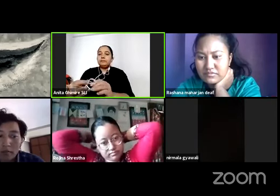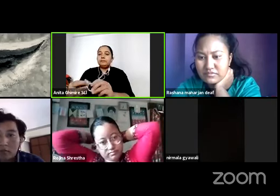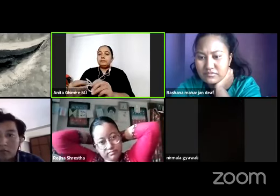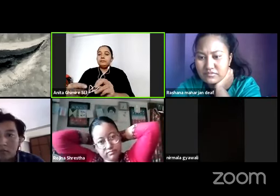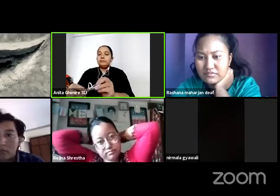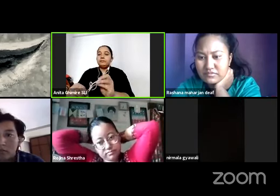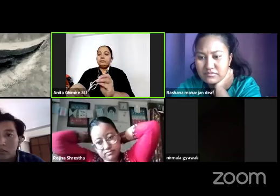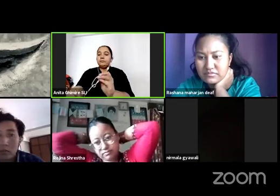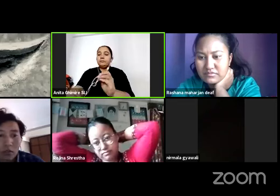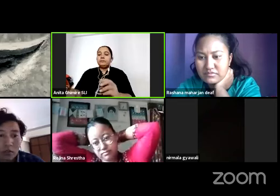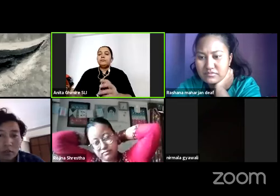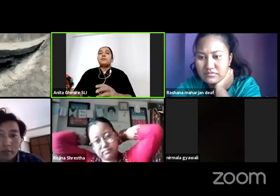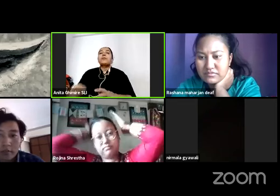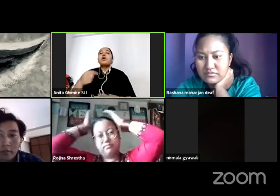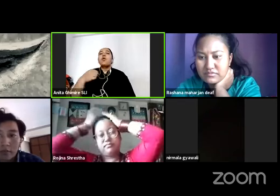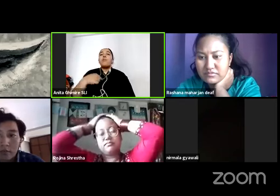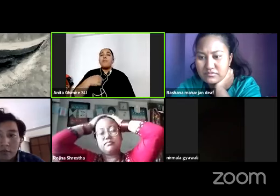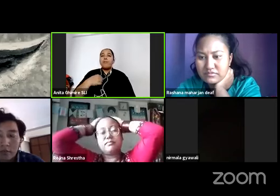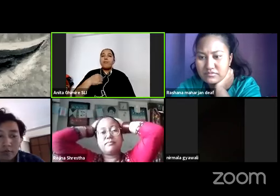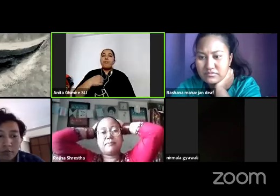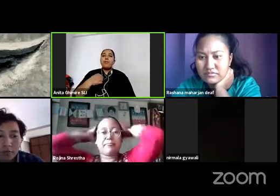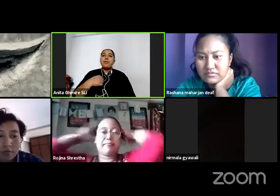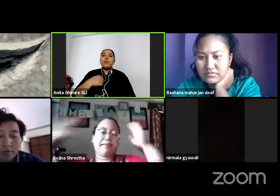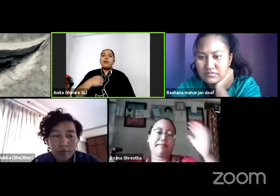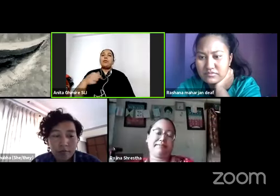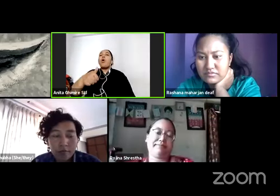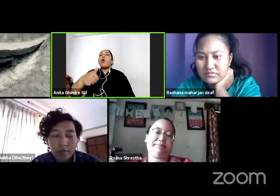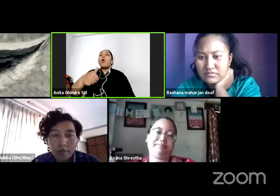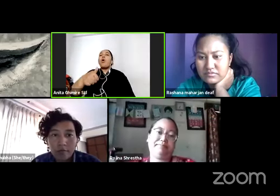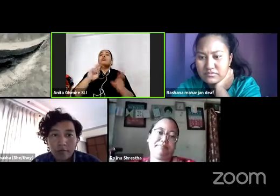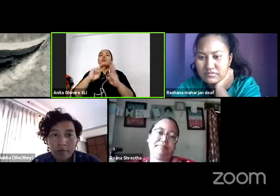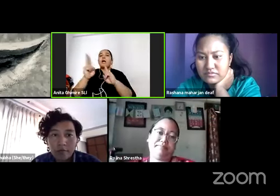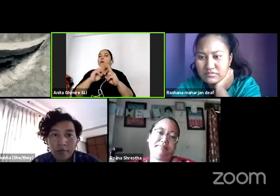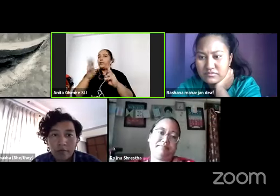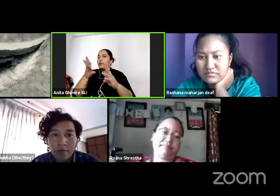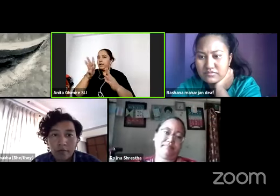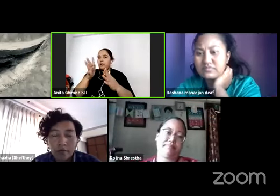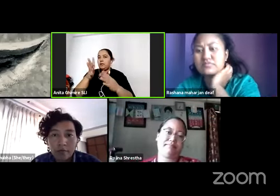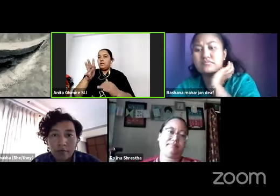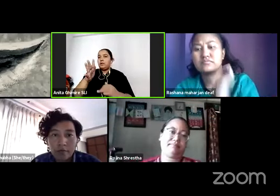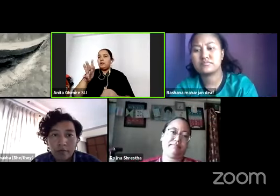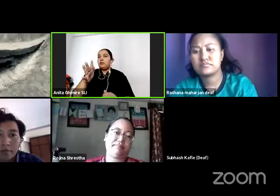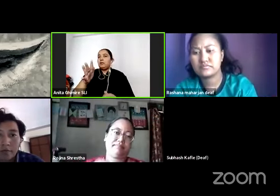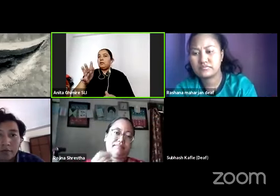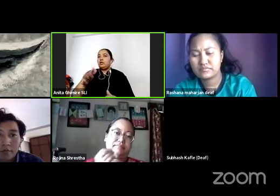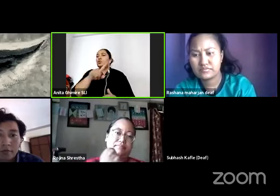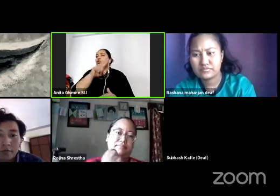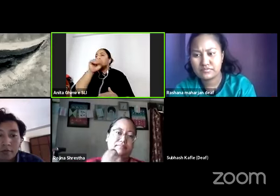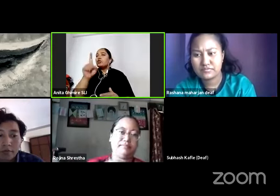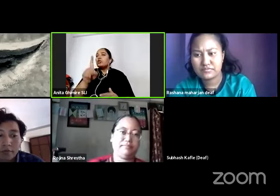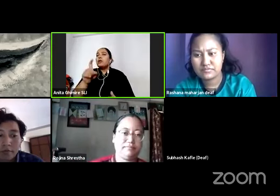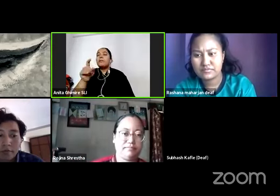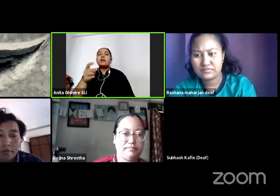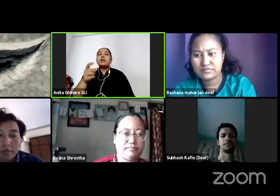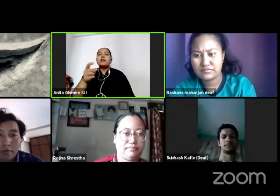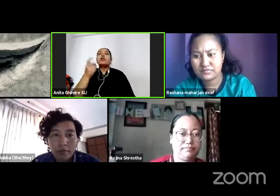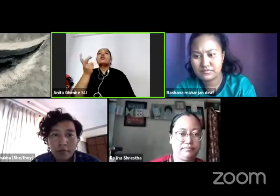मैले मेरो अरू कुरा होइन, मैले तपाईँहरूलाई सोध्न मात्रै खोजेको होइन. तपाईँहरूको फाइन्डिङ्सलाई